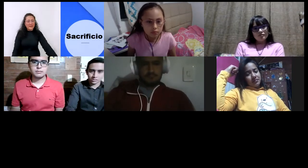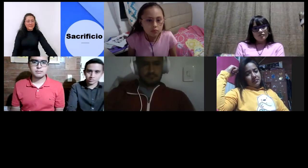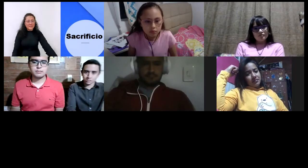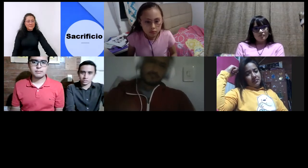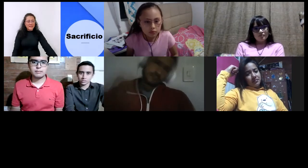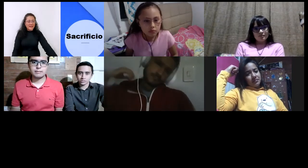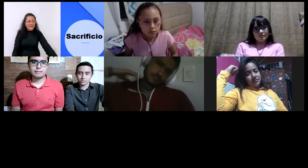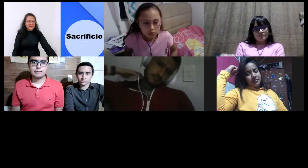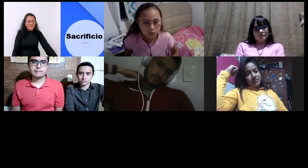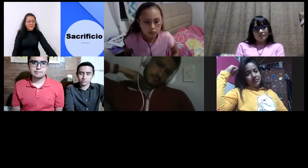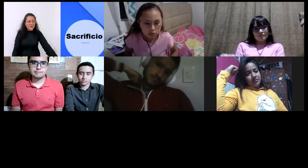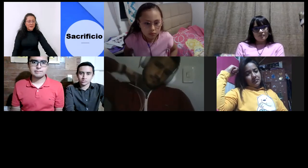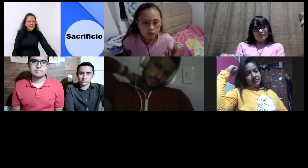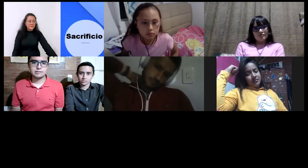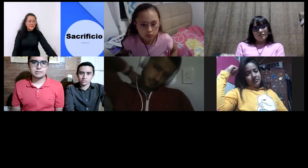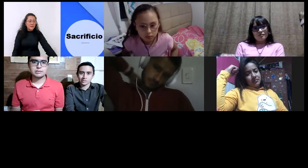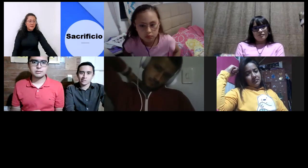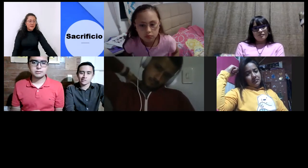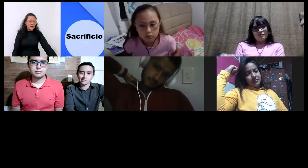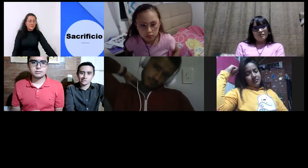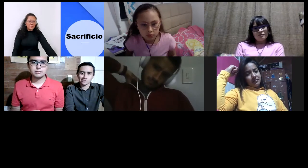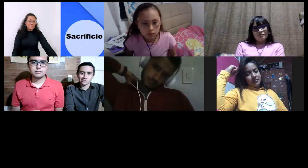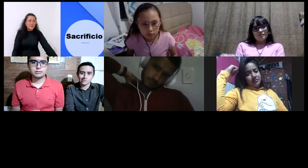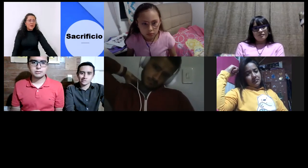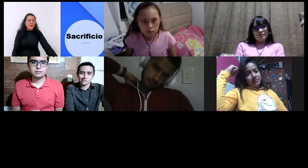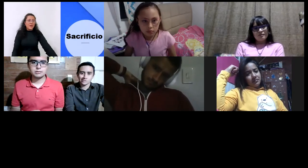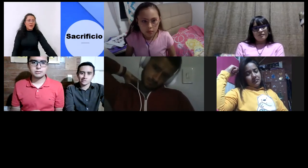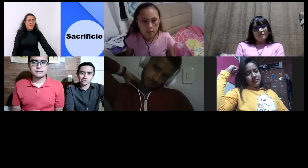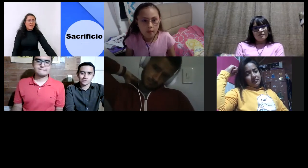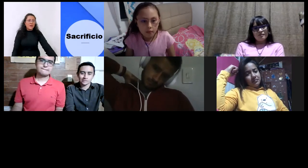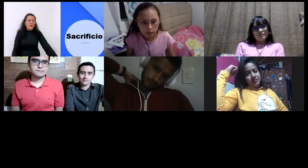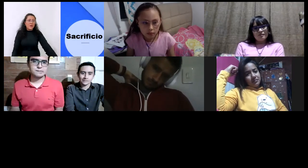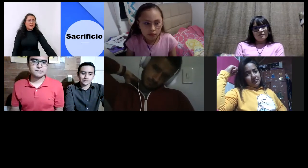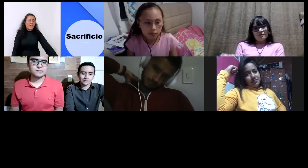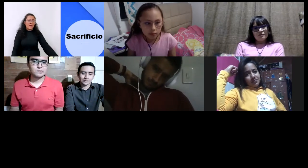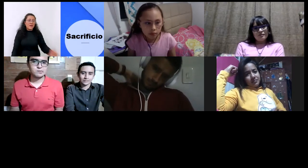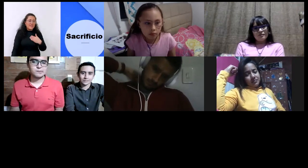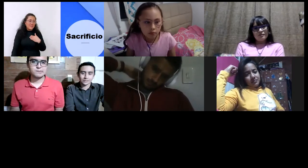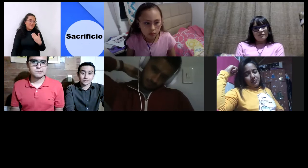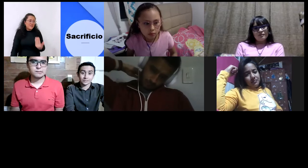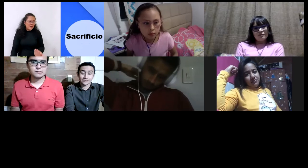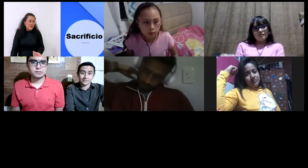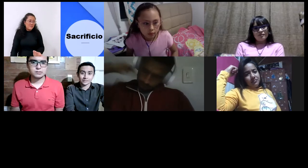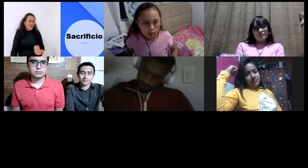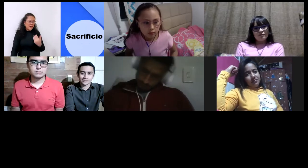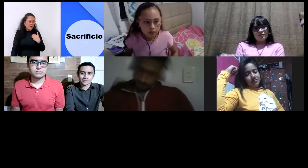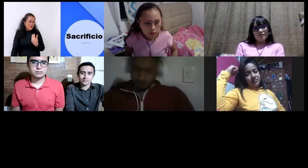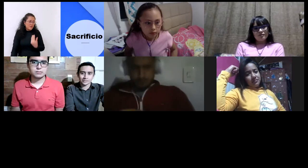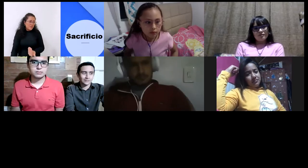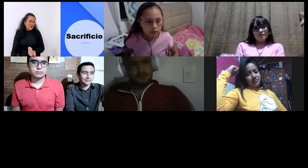de explicar. Cuando decimos que nosotros no, o sea, lo que merecemos es como el infierno por nuestro